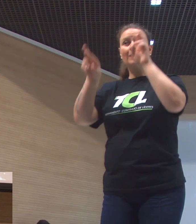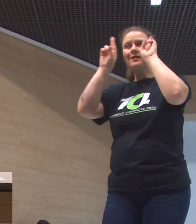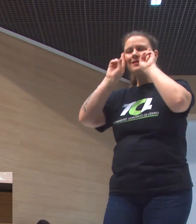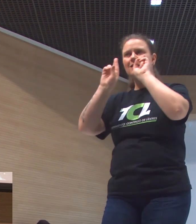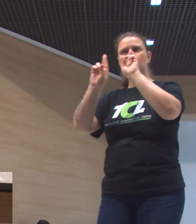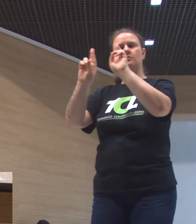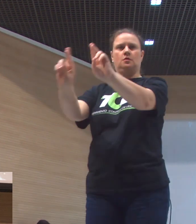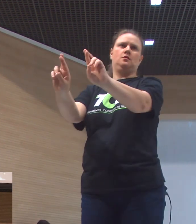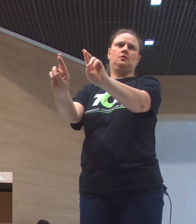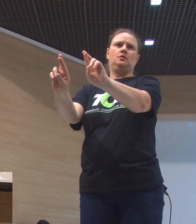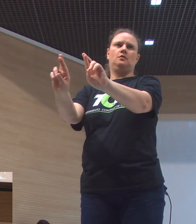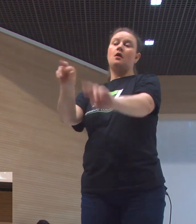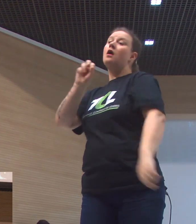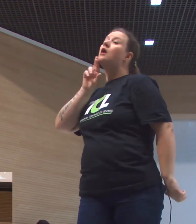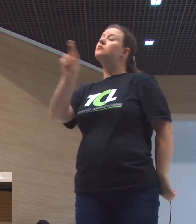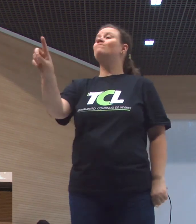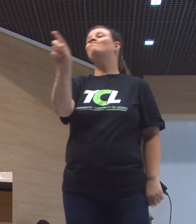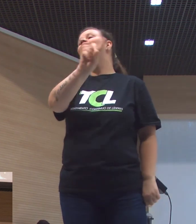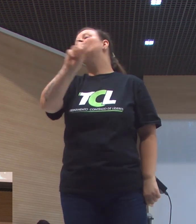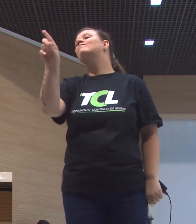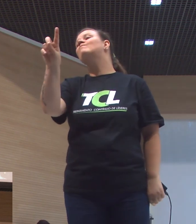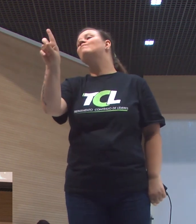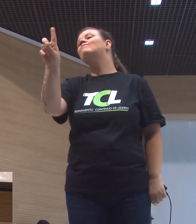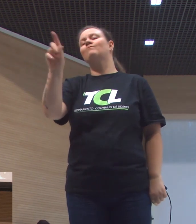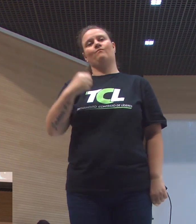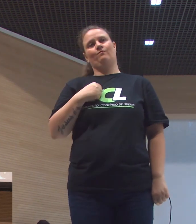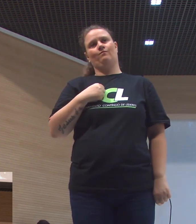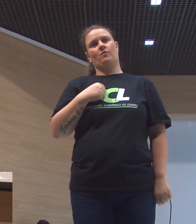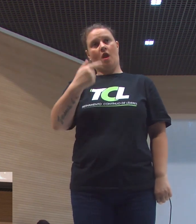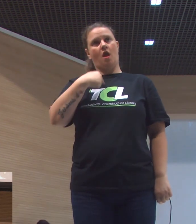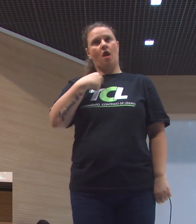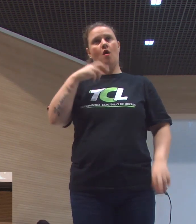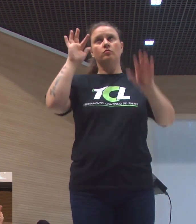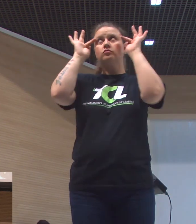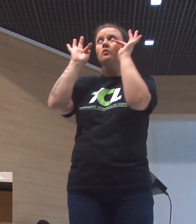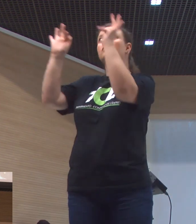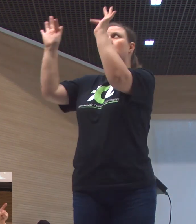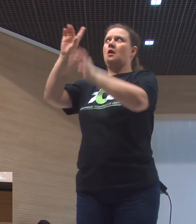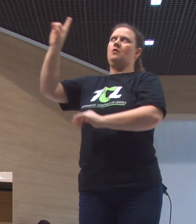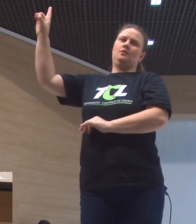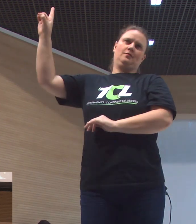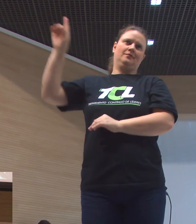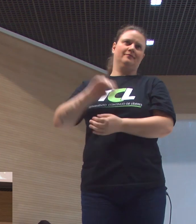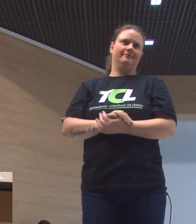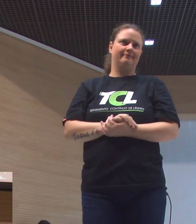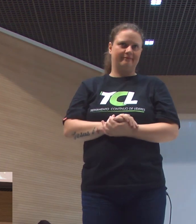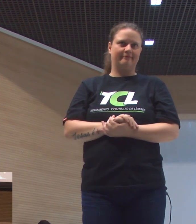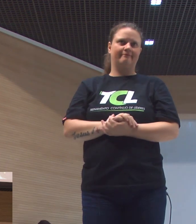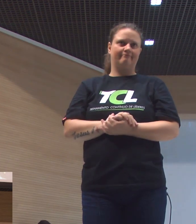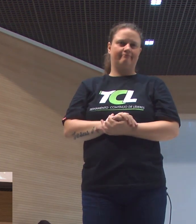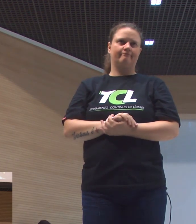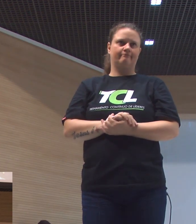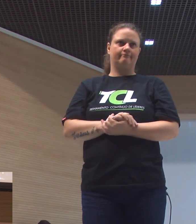e que dizem não a qualquer tipo de abordagem imoral de algum outro homem.